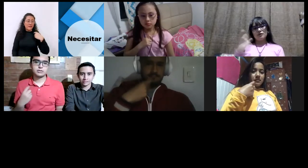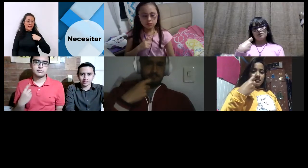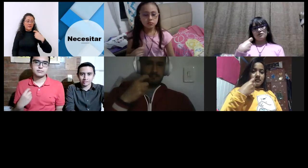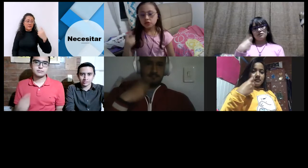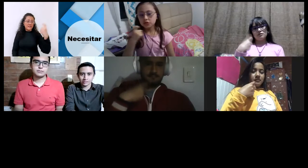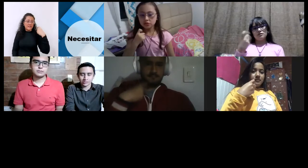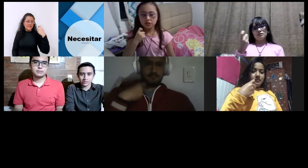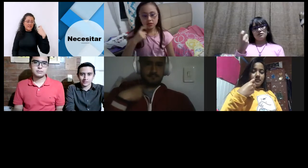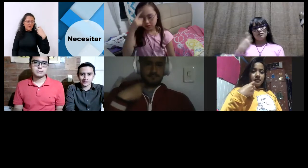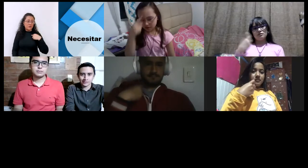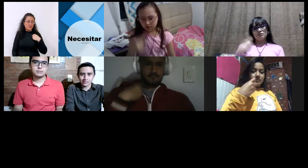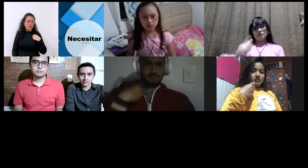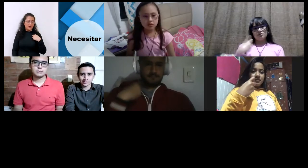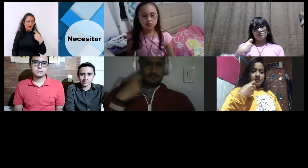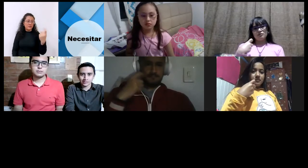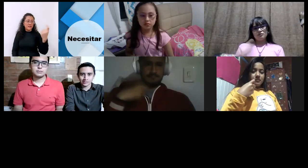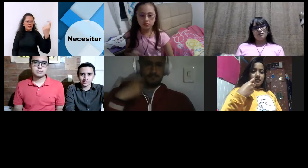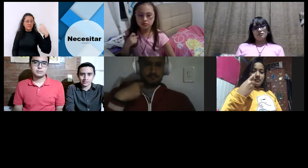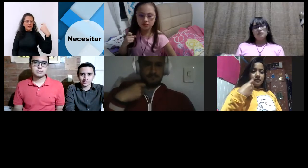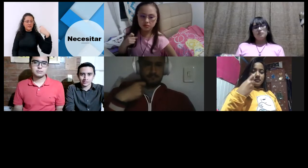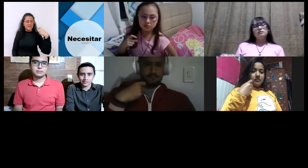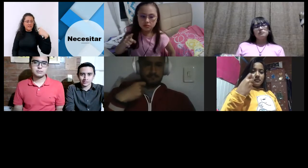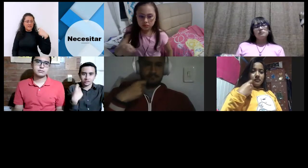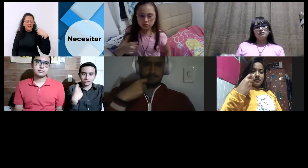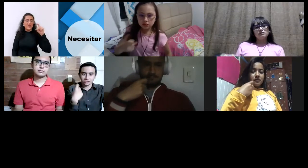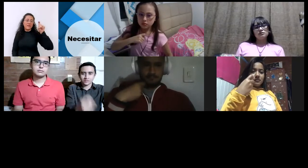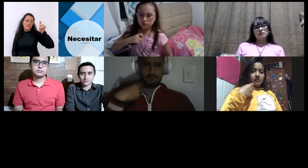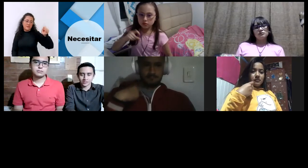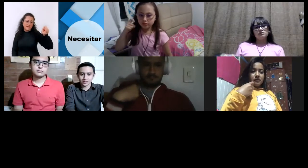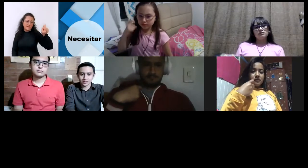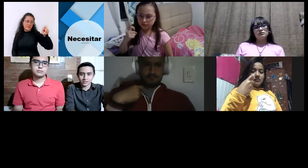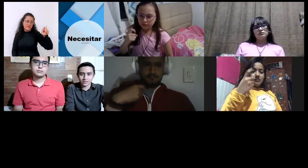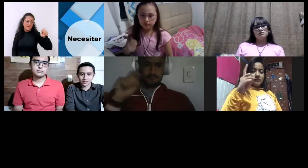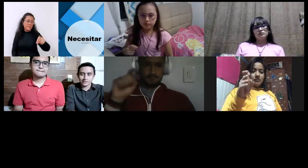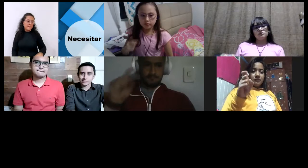que necesitamos nosotros, ¿cierto? Necesitar.